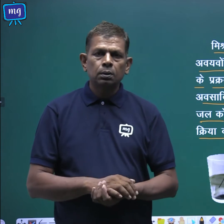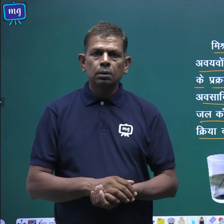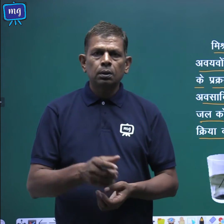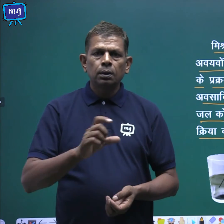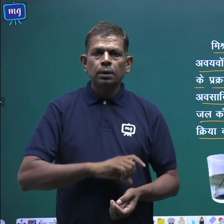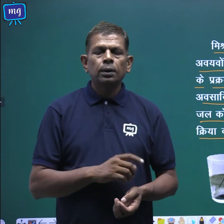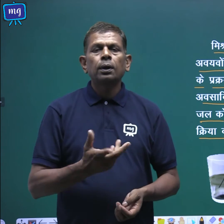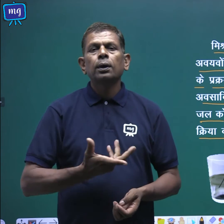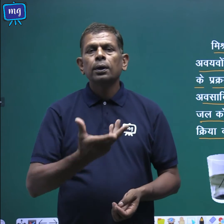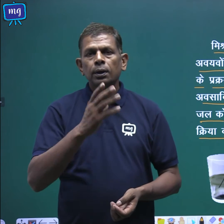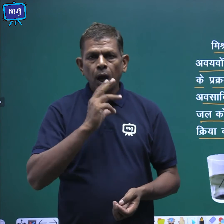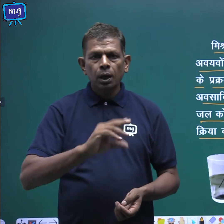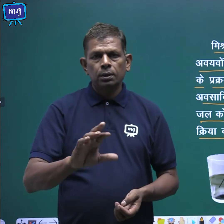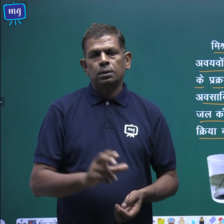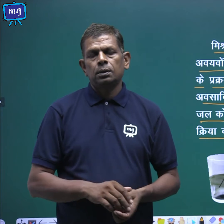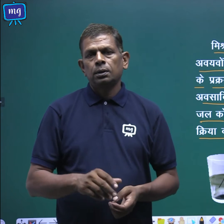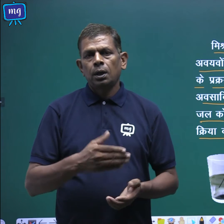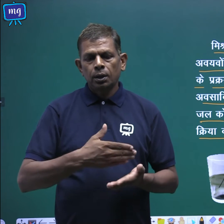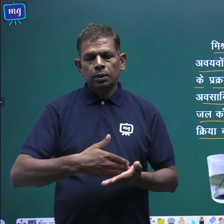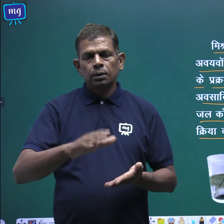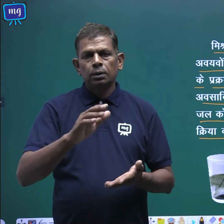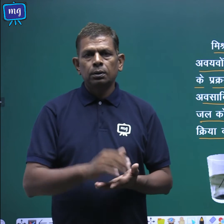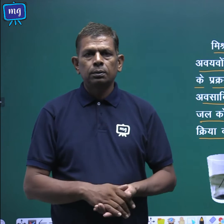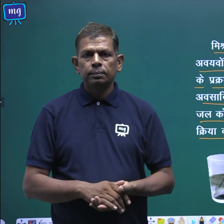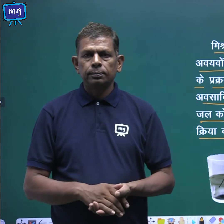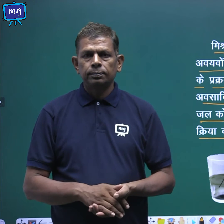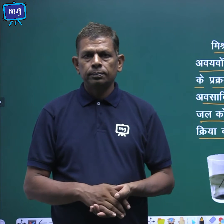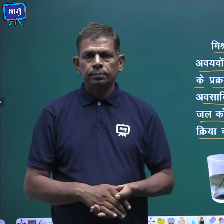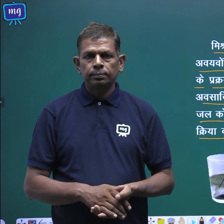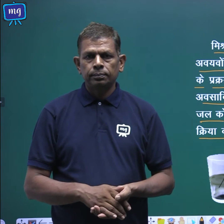यह क्या कहलाता है? निस्तारण।